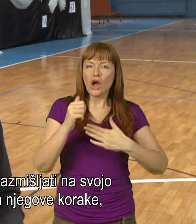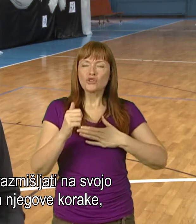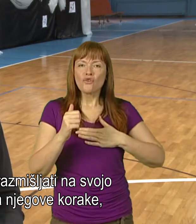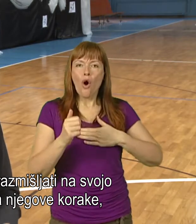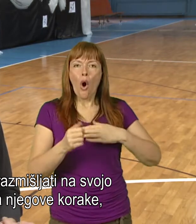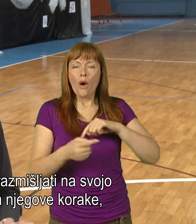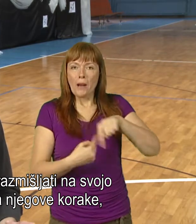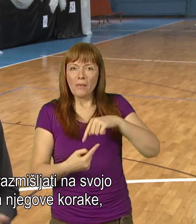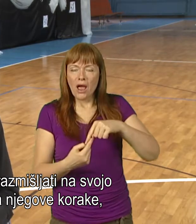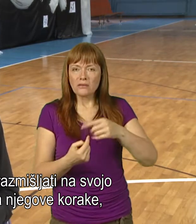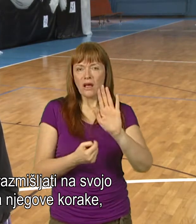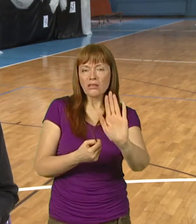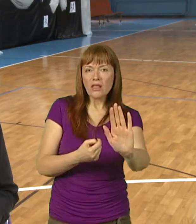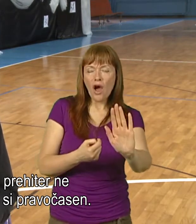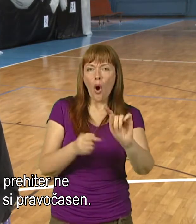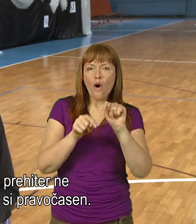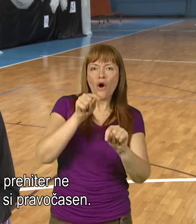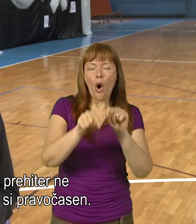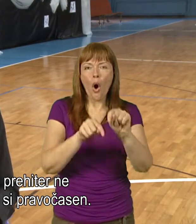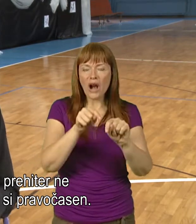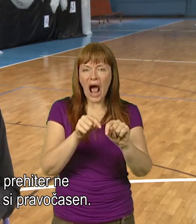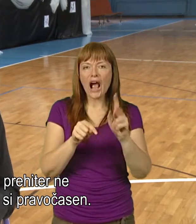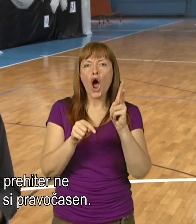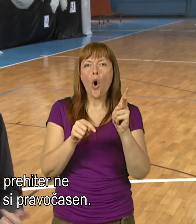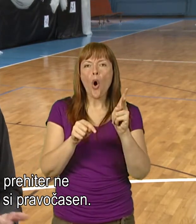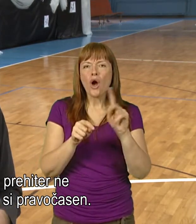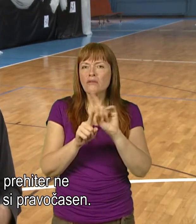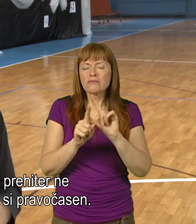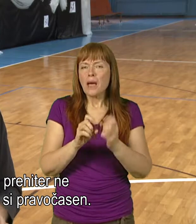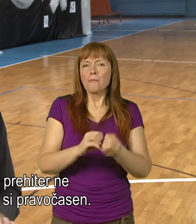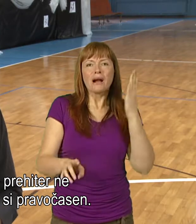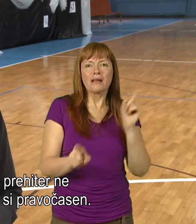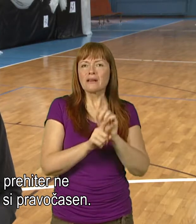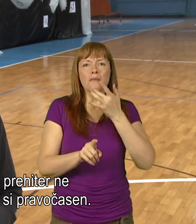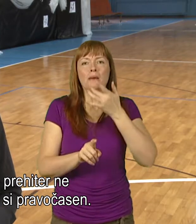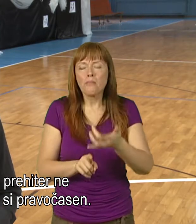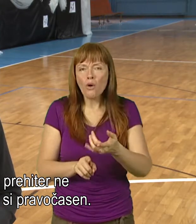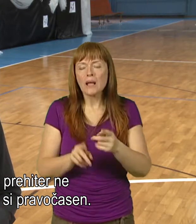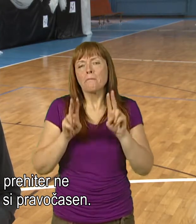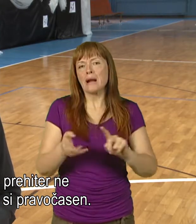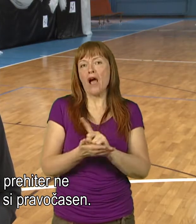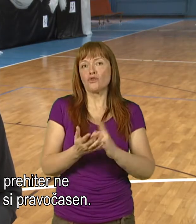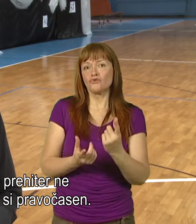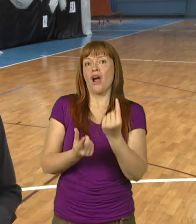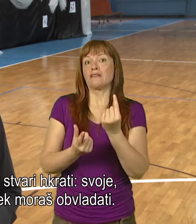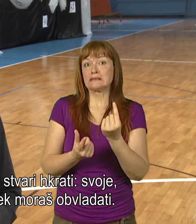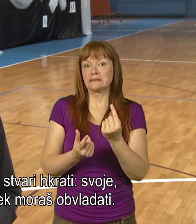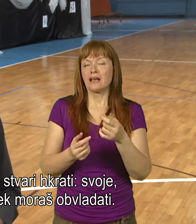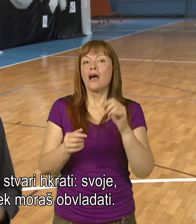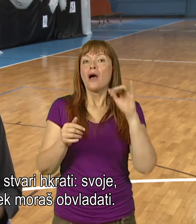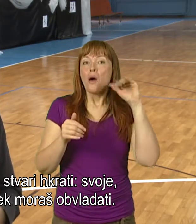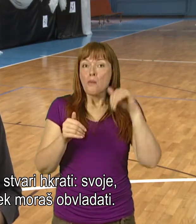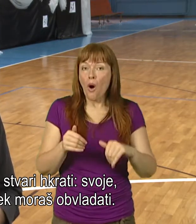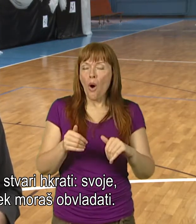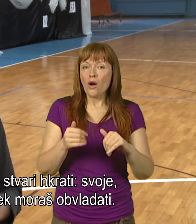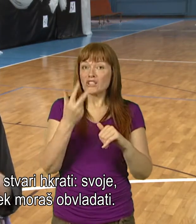na njegove korake, ne. Da nisi ne prehiter, ne prepozen, ne, da si glih pravočasen, ne. Tako da moraš v bistvu